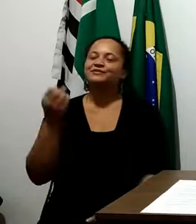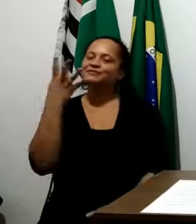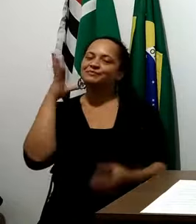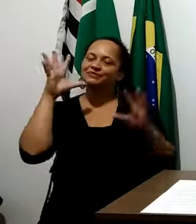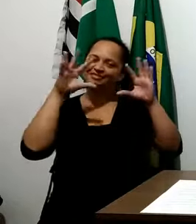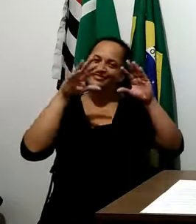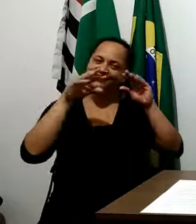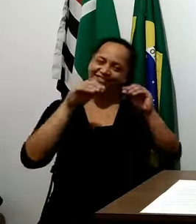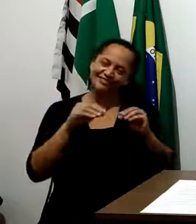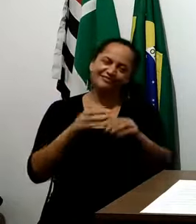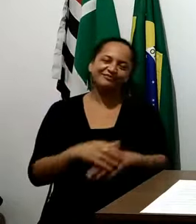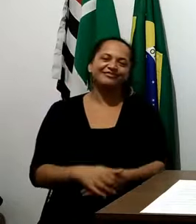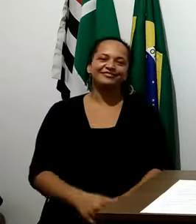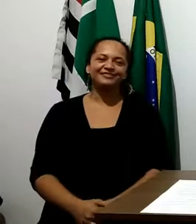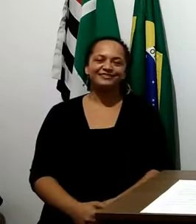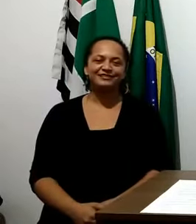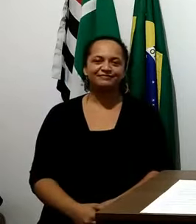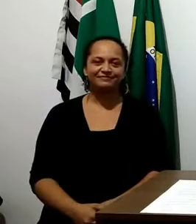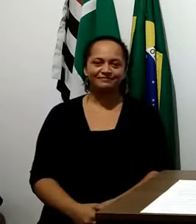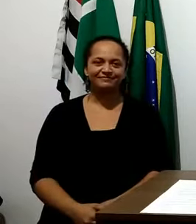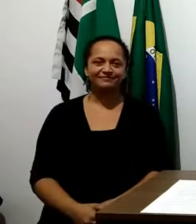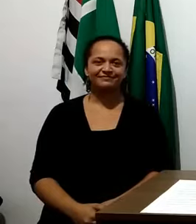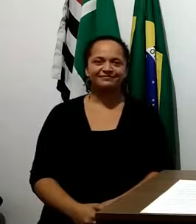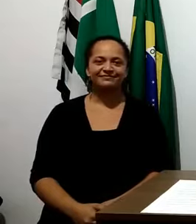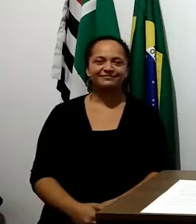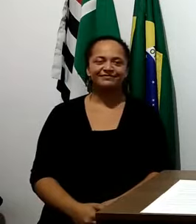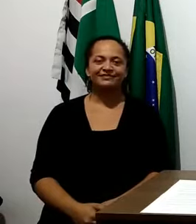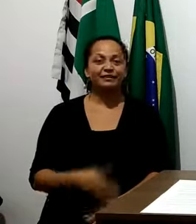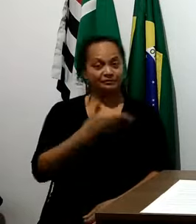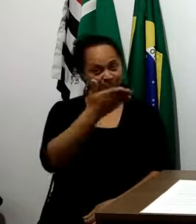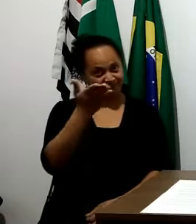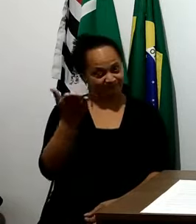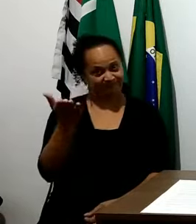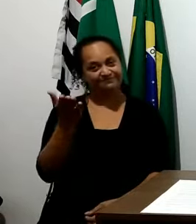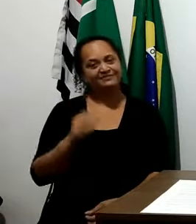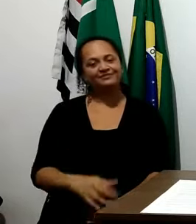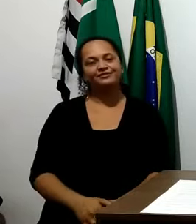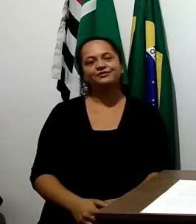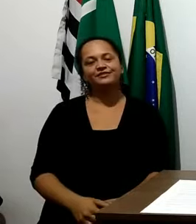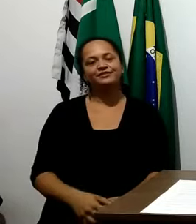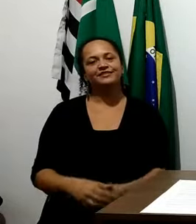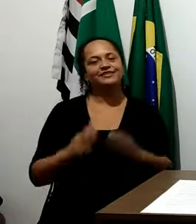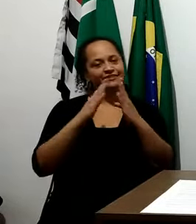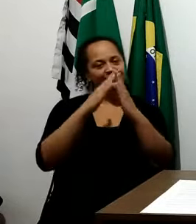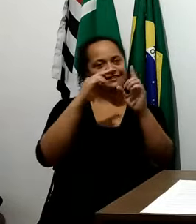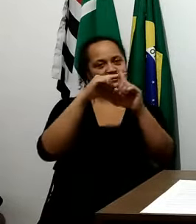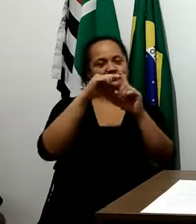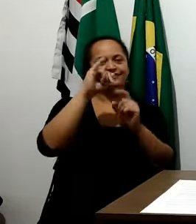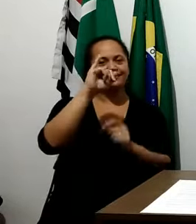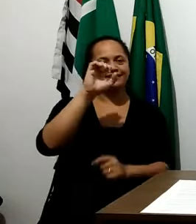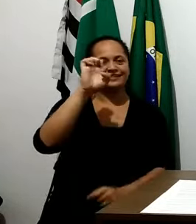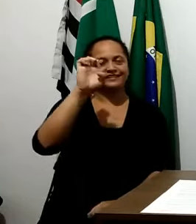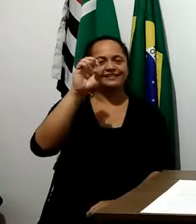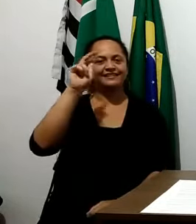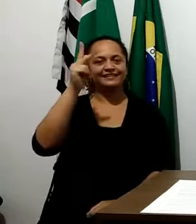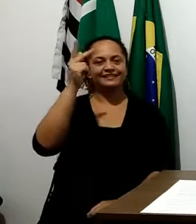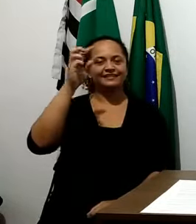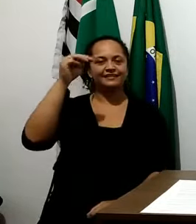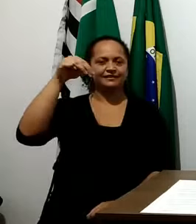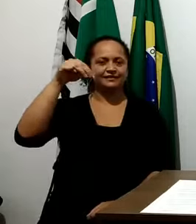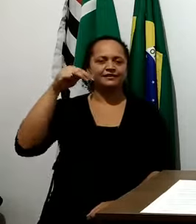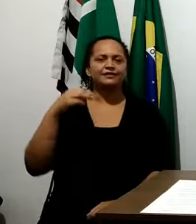Boa noite, Igreja Evangélica em Helena Maria, aos irmãos amados,